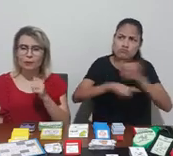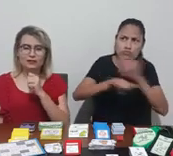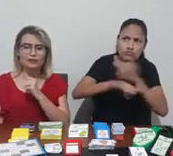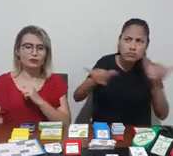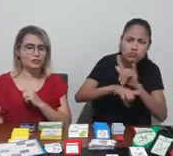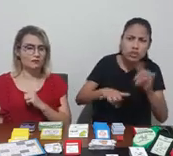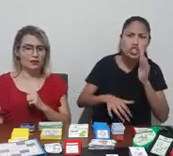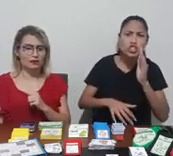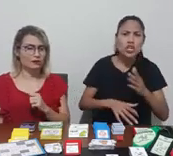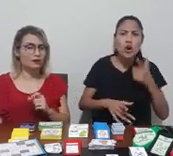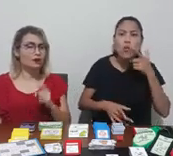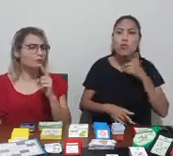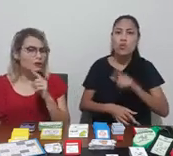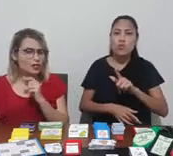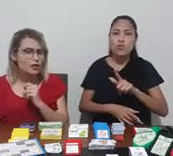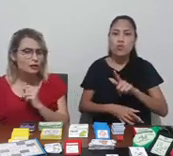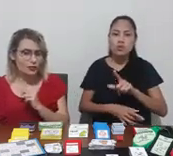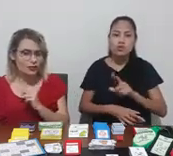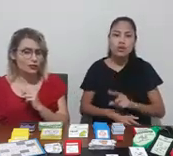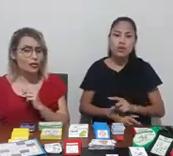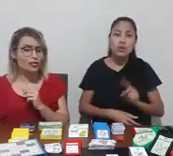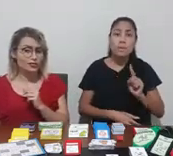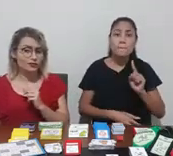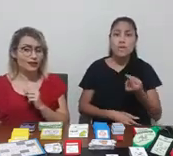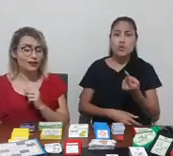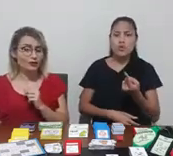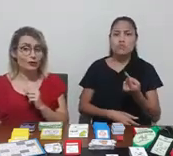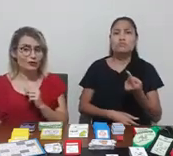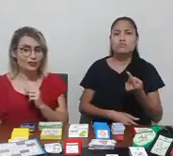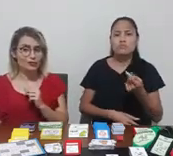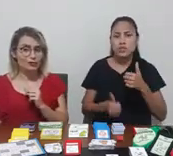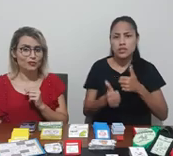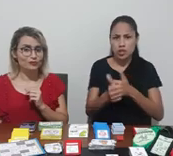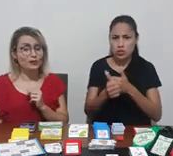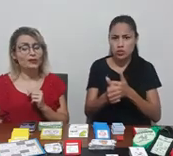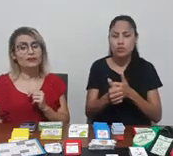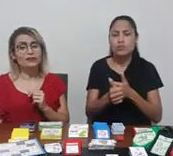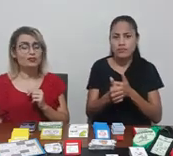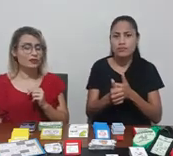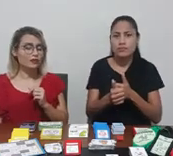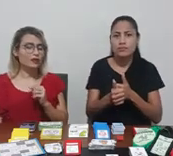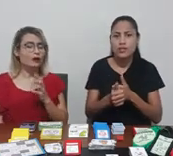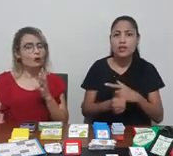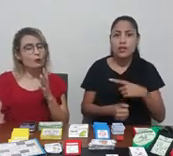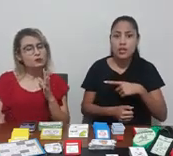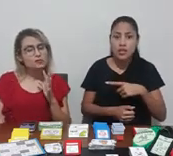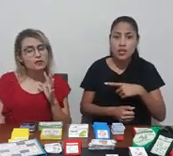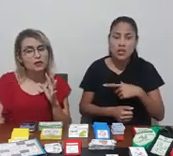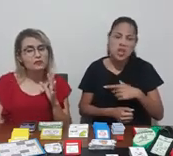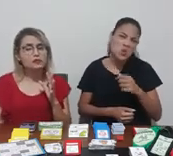já batendo a nossa meta. 1000 seguidores. É só o que a gente está querendo agora nesse momento. Então, já tem